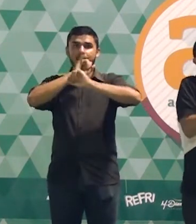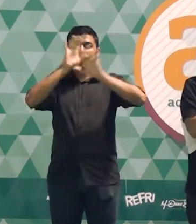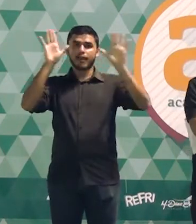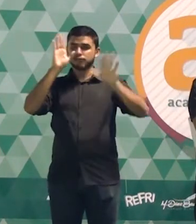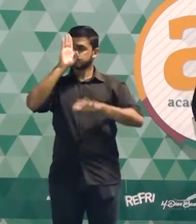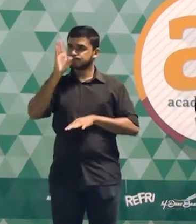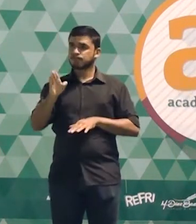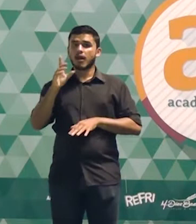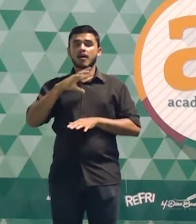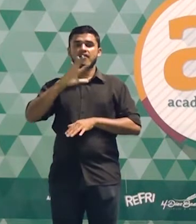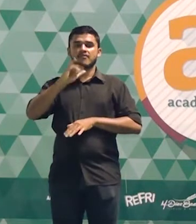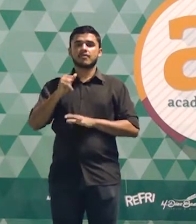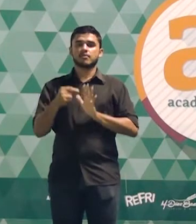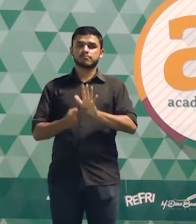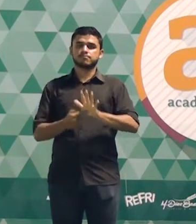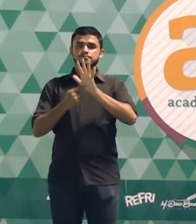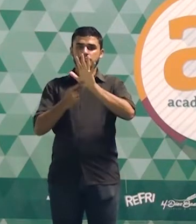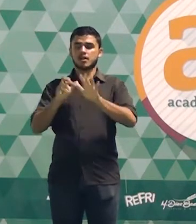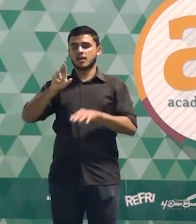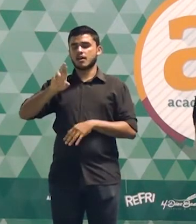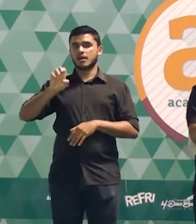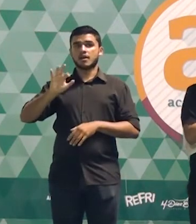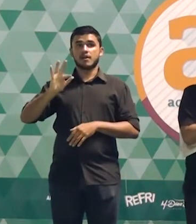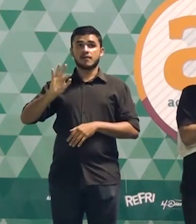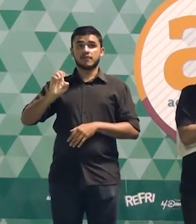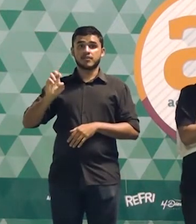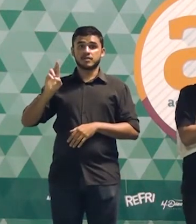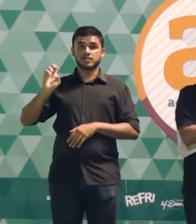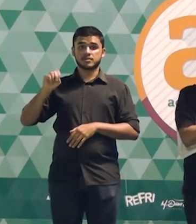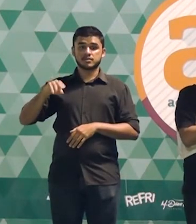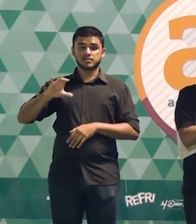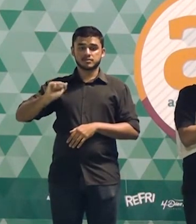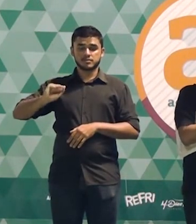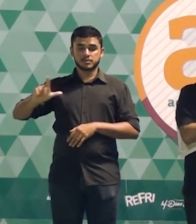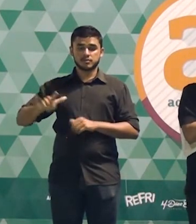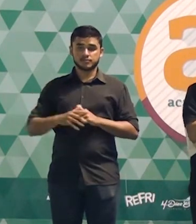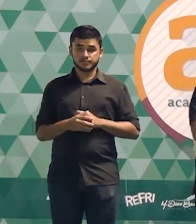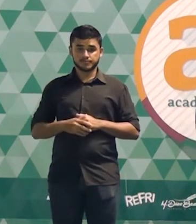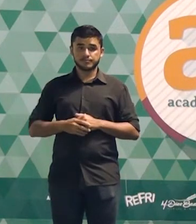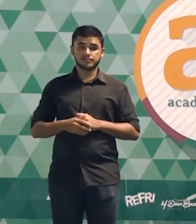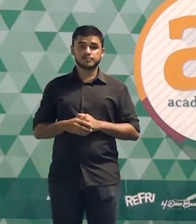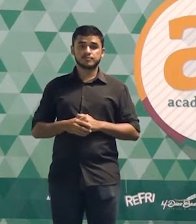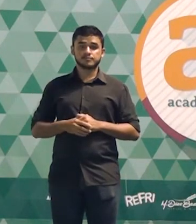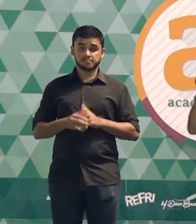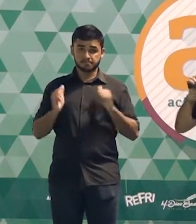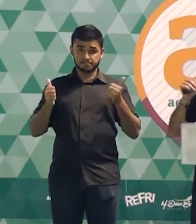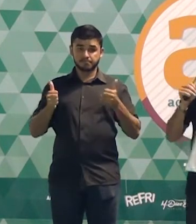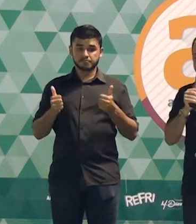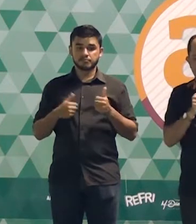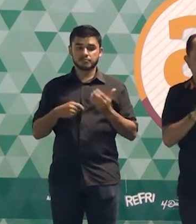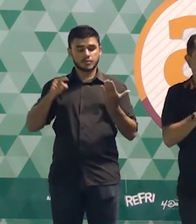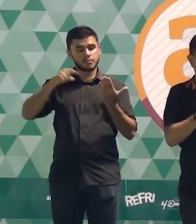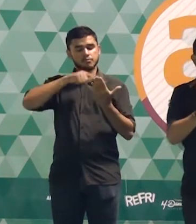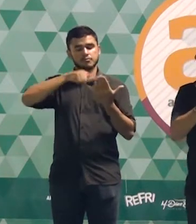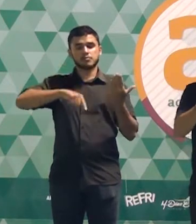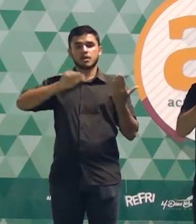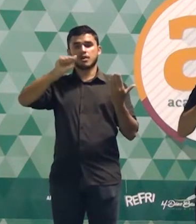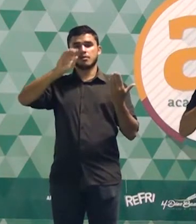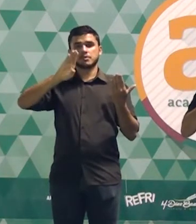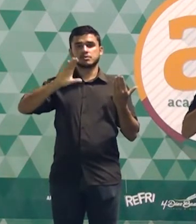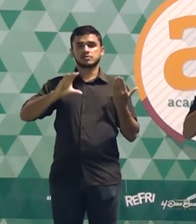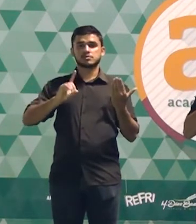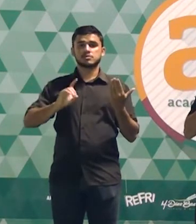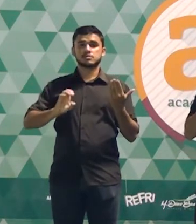direta, mais referencial o texto se torna. Tudo bem isso? Então, como marca de